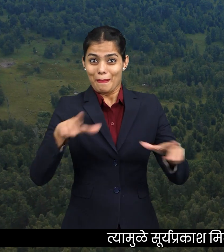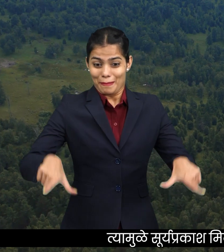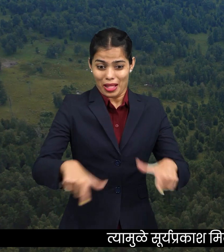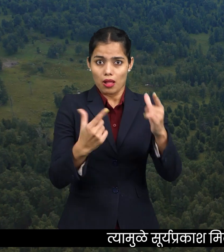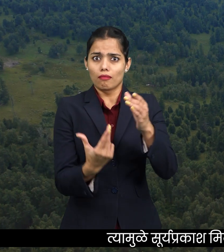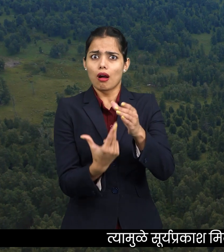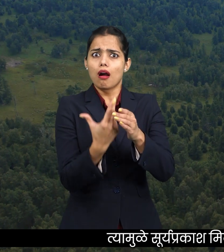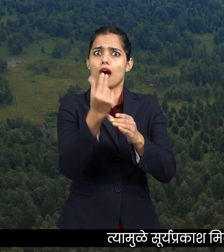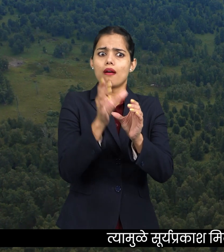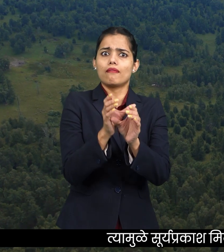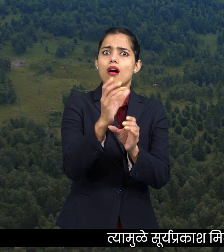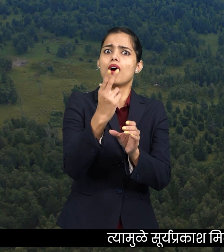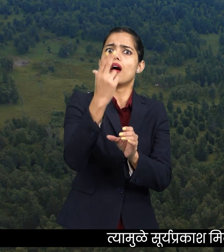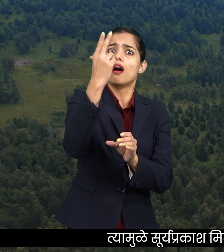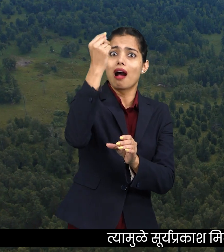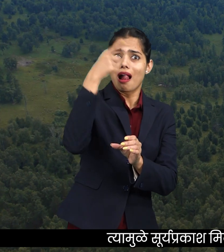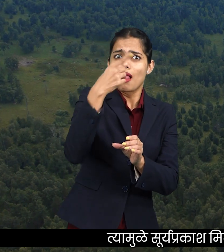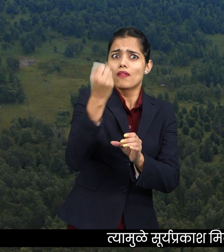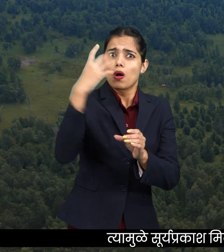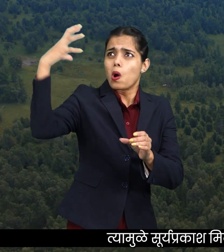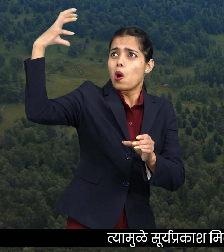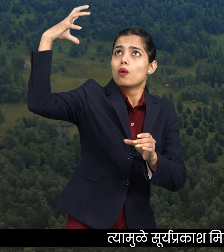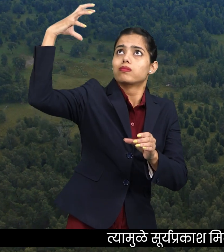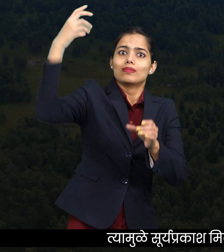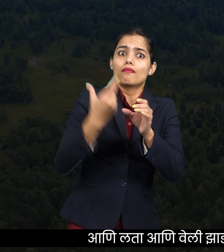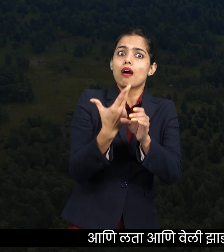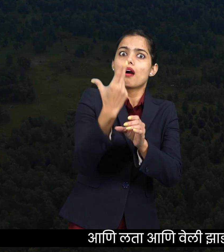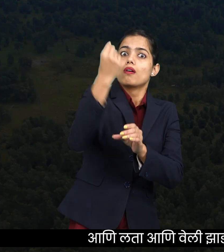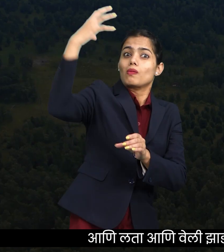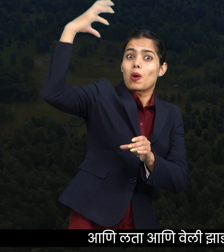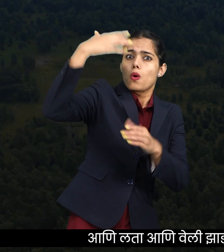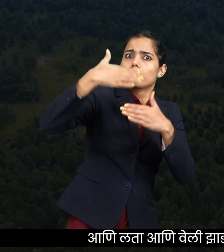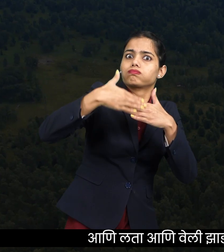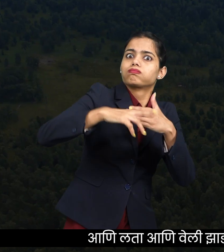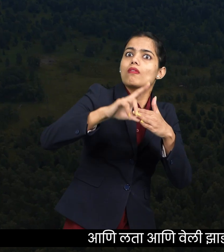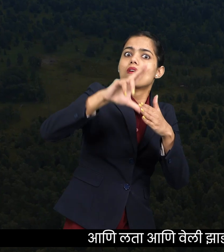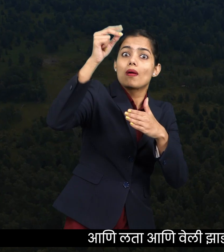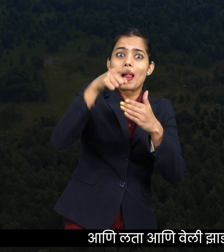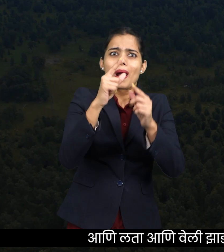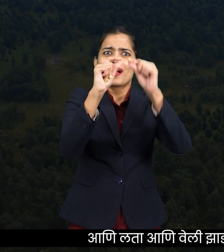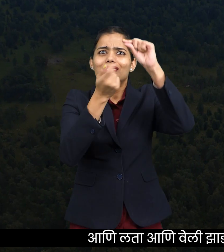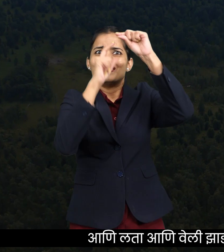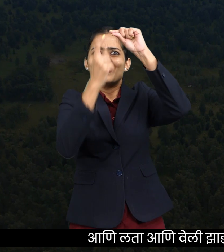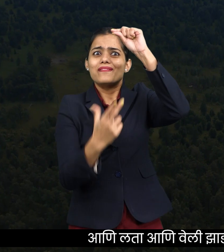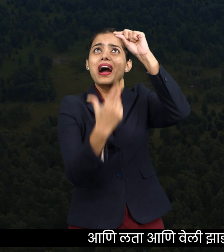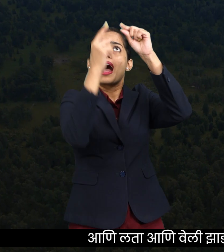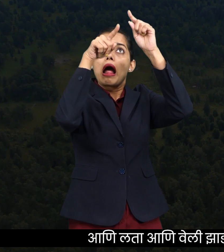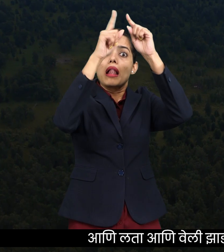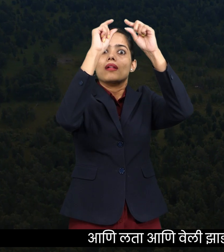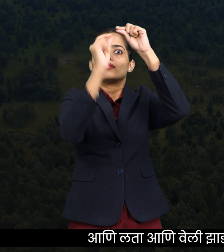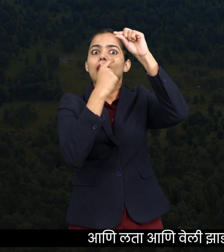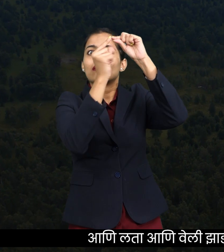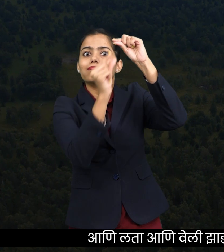त्यामुळे सूर्यप्रकाश मिळण्यासाठी झाडे उंच वाढतात आणि लता आणि वेली झाडांच्या